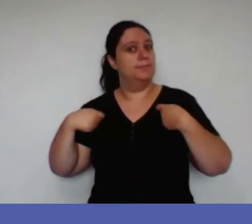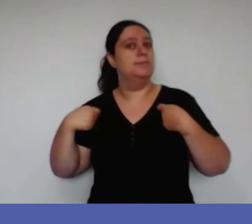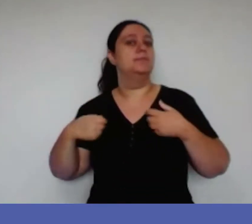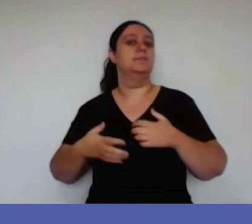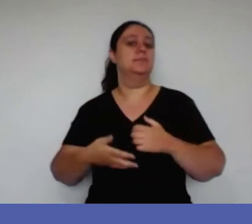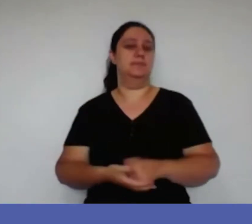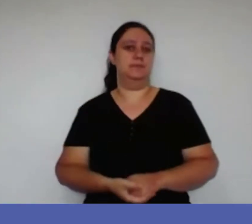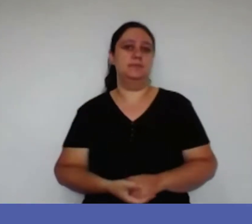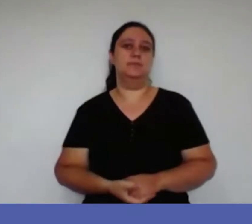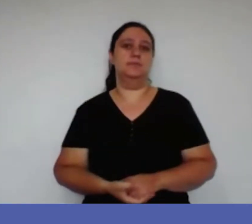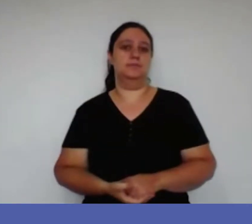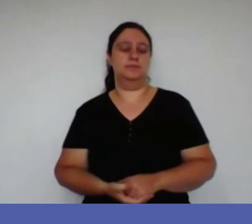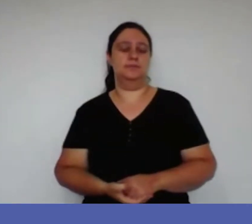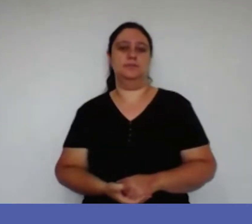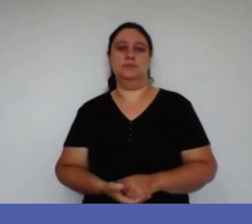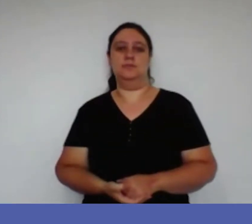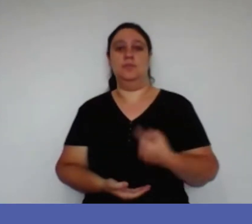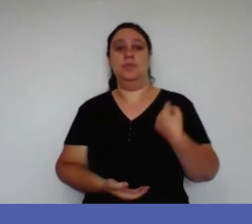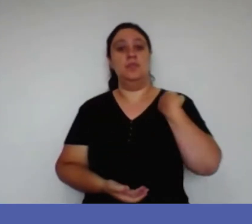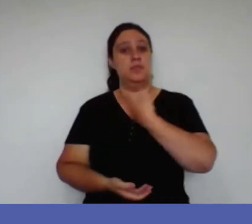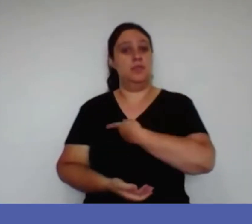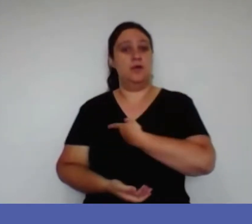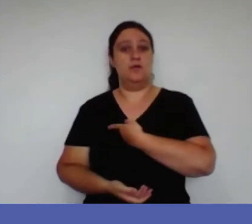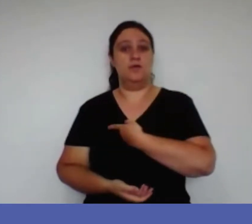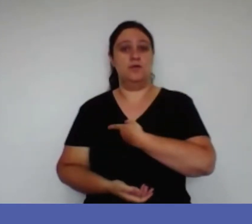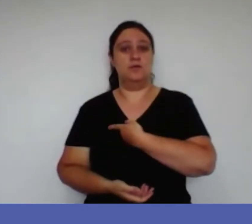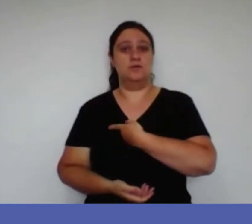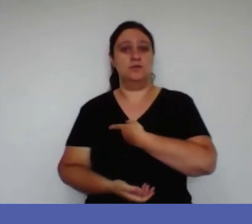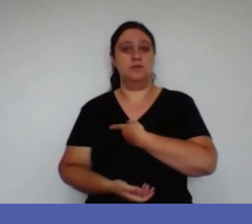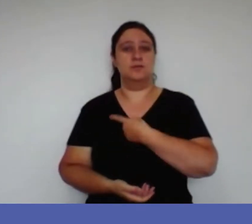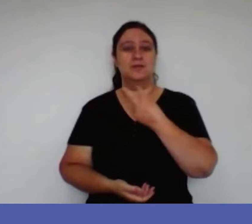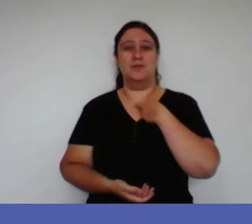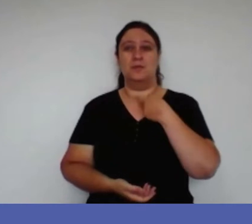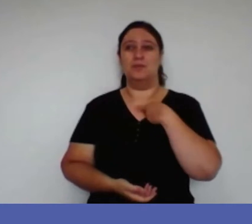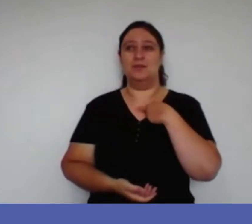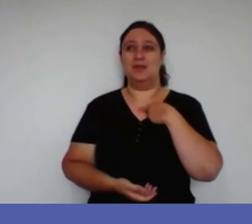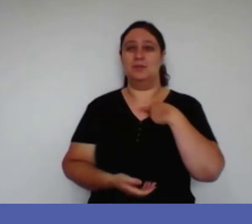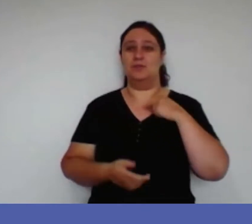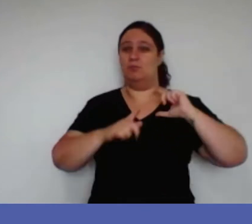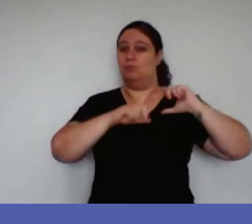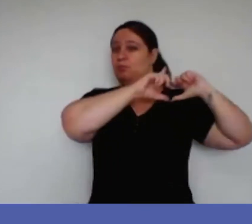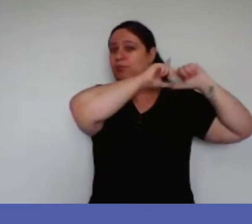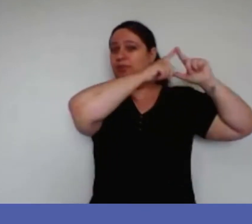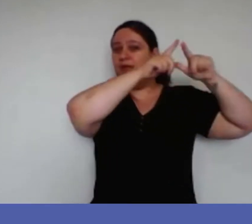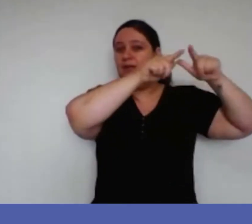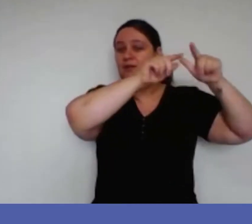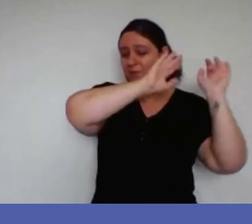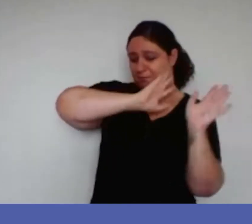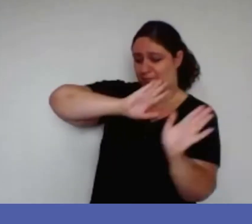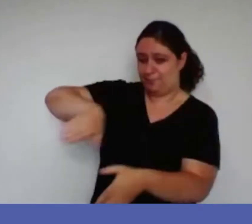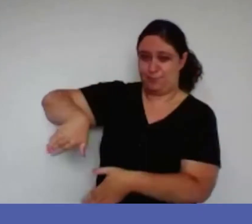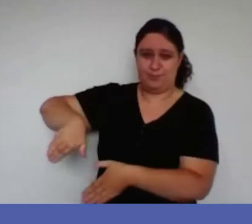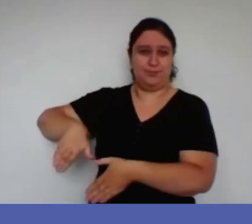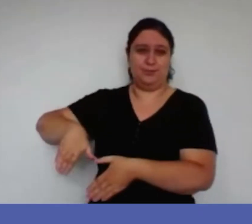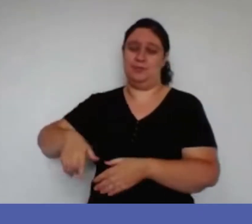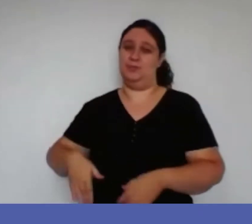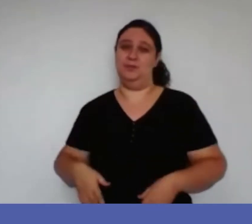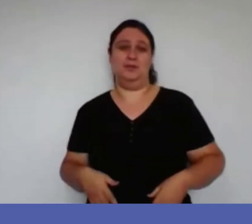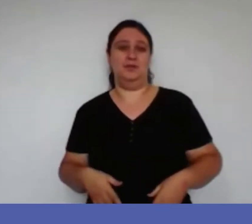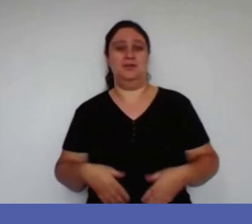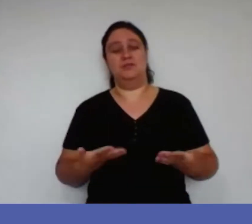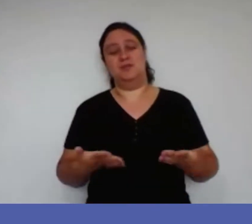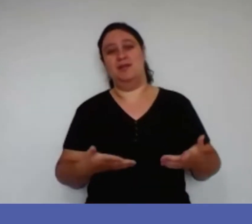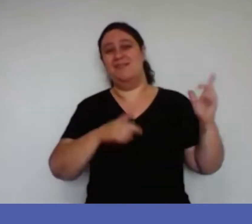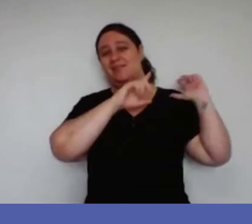Nós todos temos que sair do convencional. Daquela maneira convencional de ser um presbítero da igreja, eu sou a